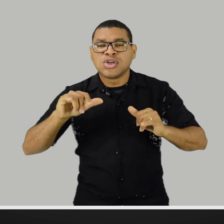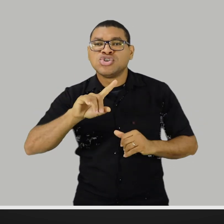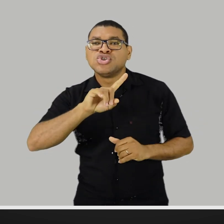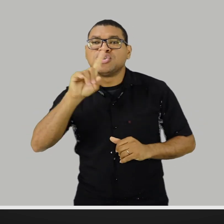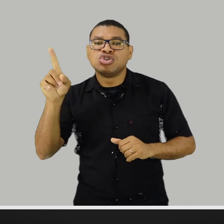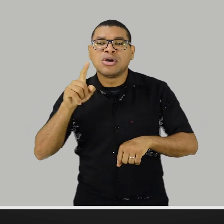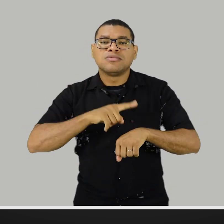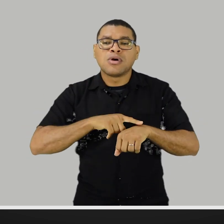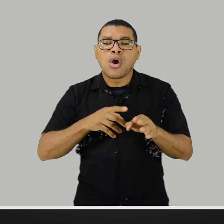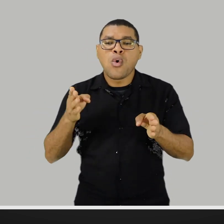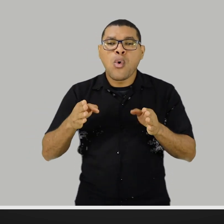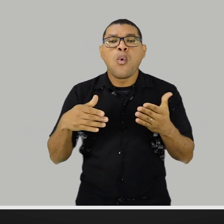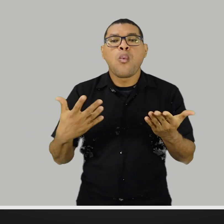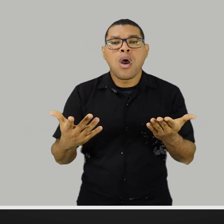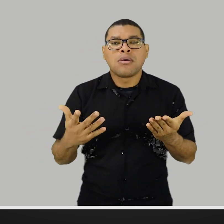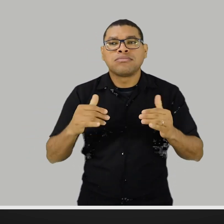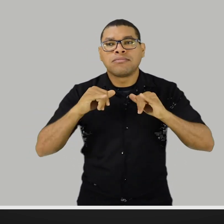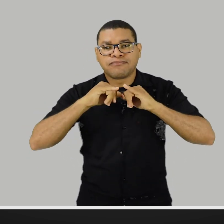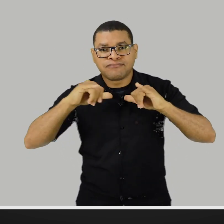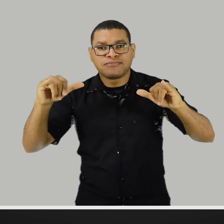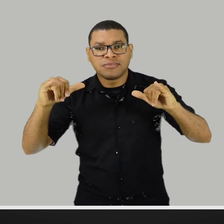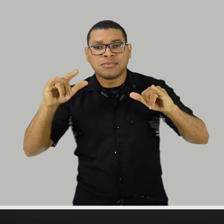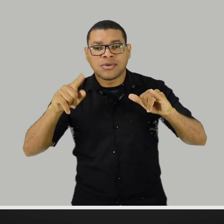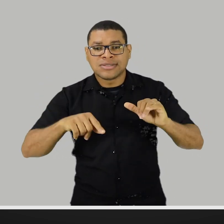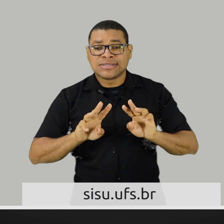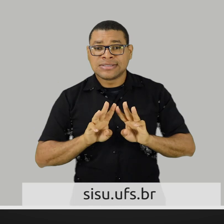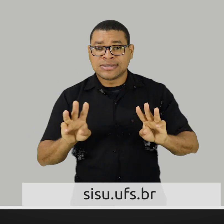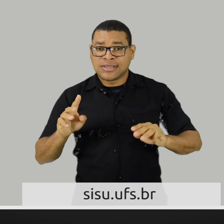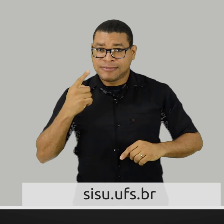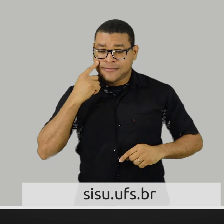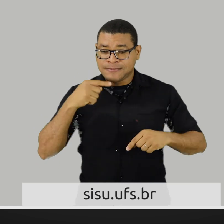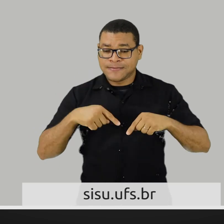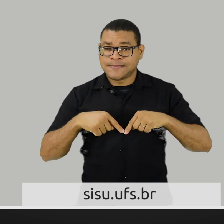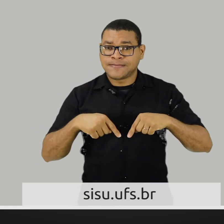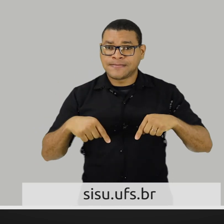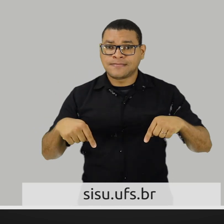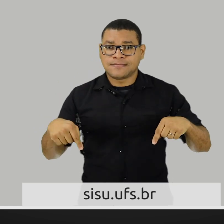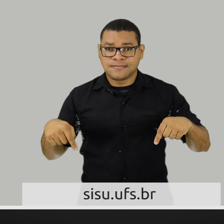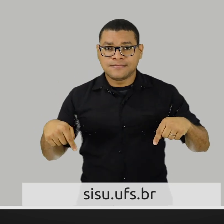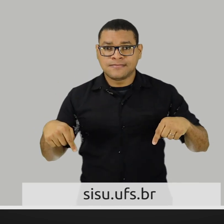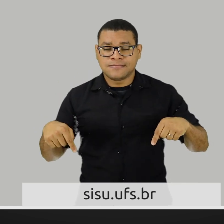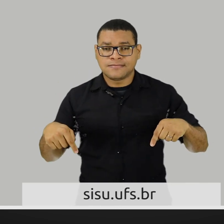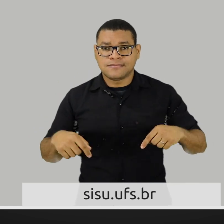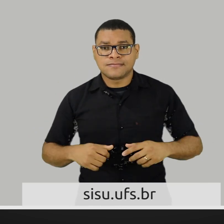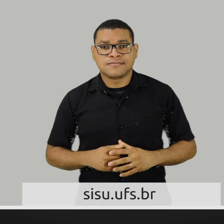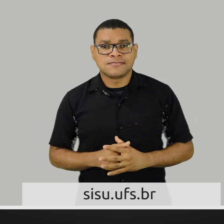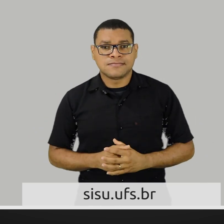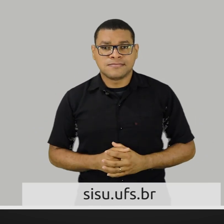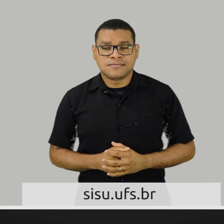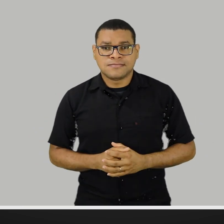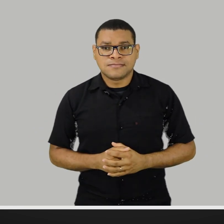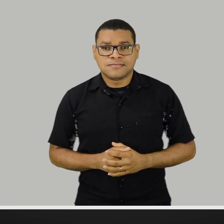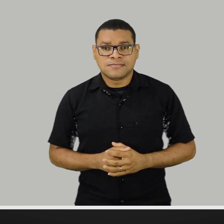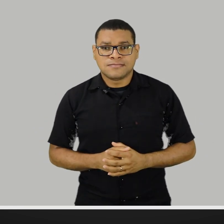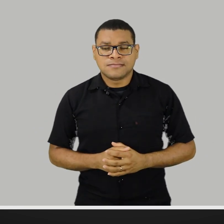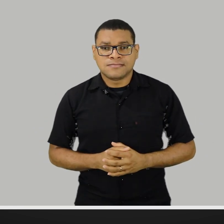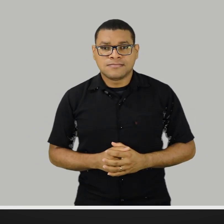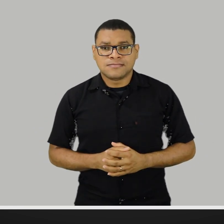prevista para publicação das relações de convocados no site sisu.ufs.br